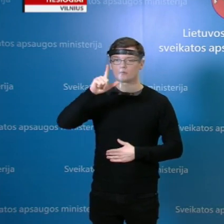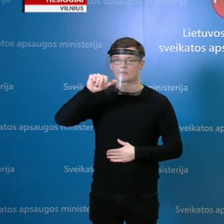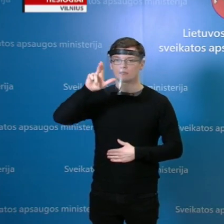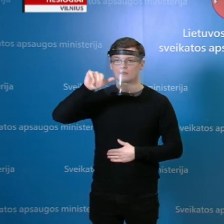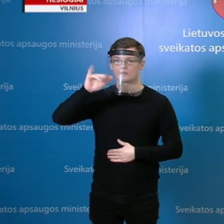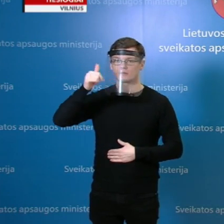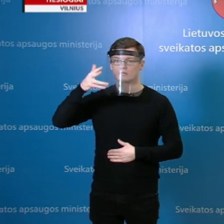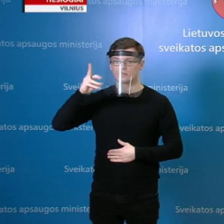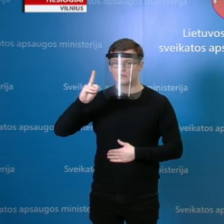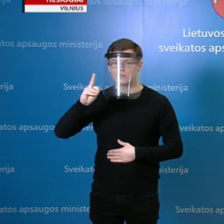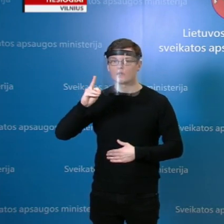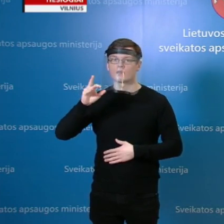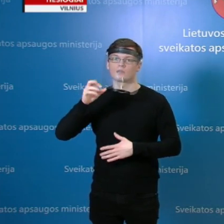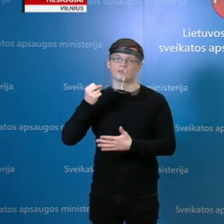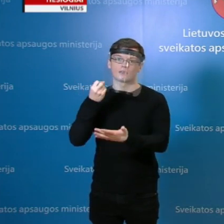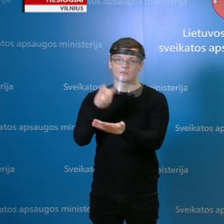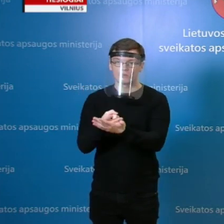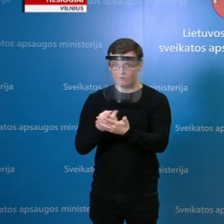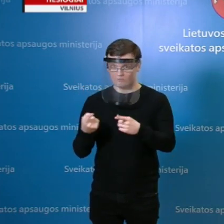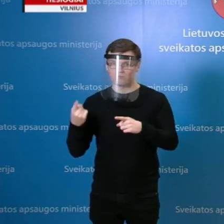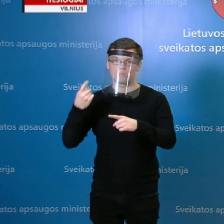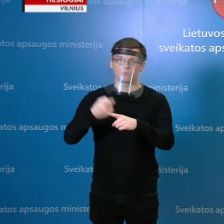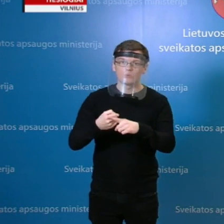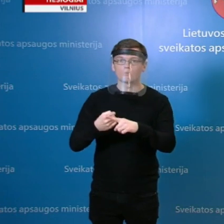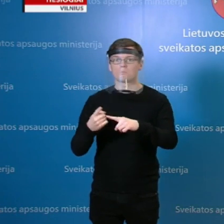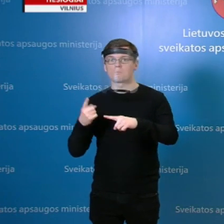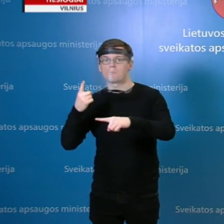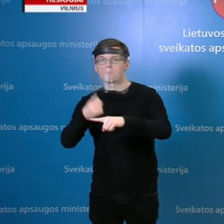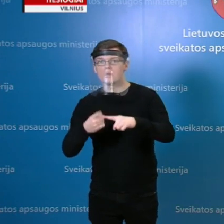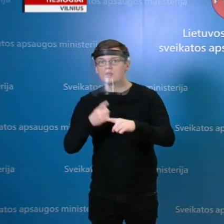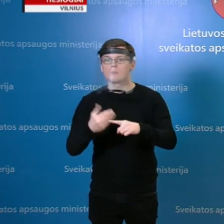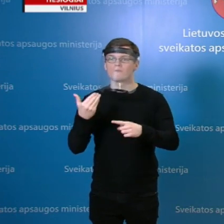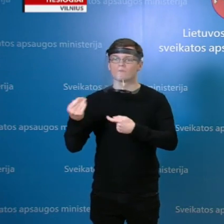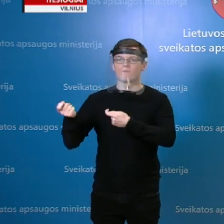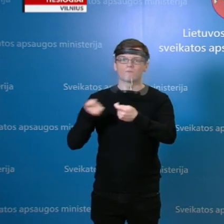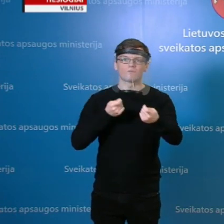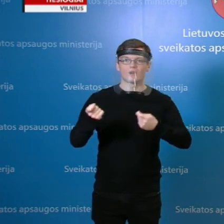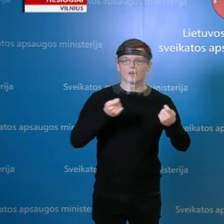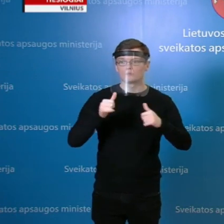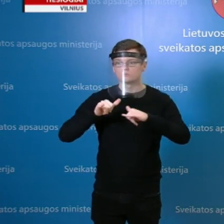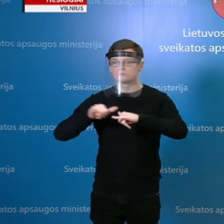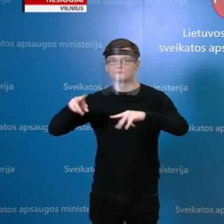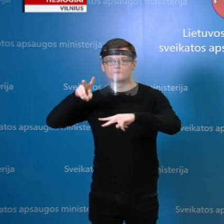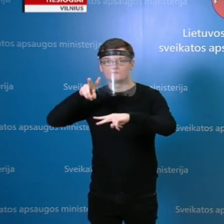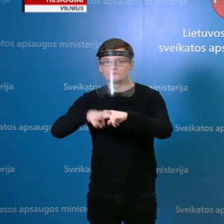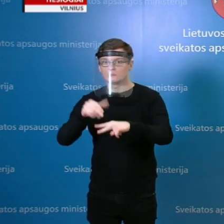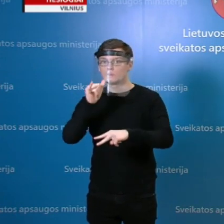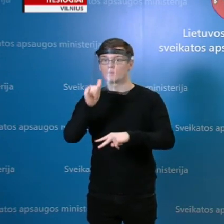yra imtasi kažkokių papildomų dar priemonių, kad būtų suvaldytas židinys tenais?